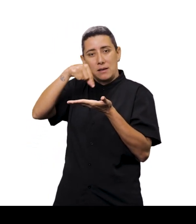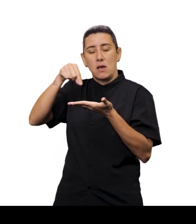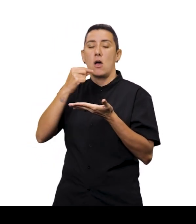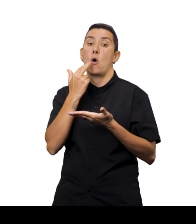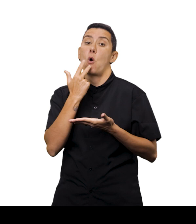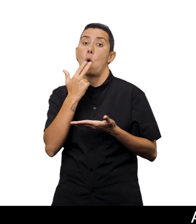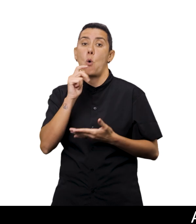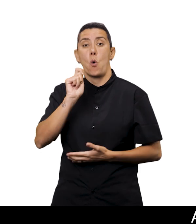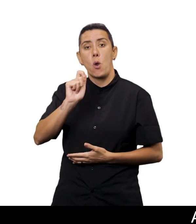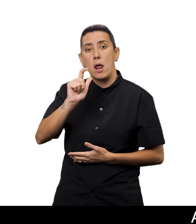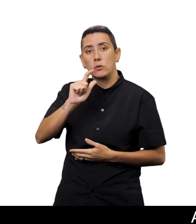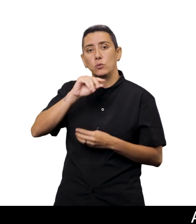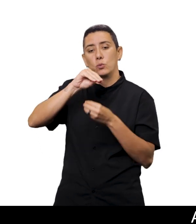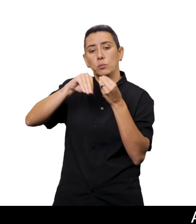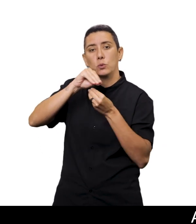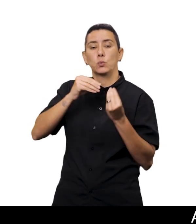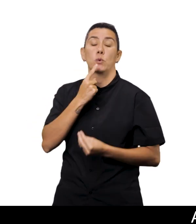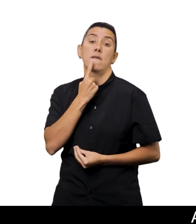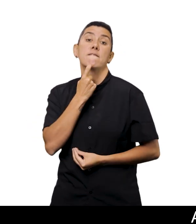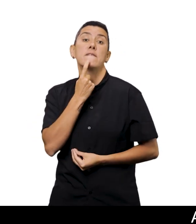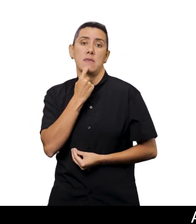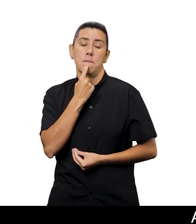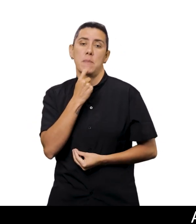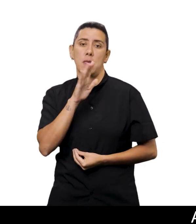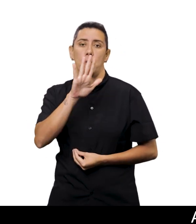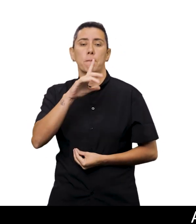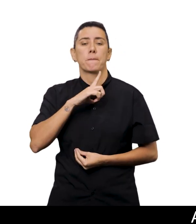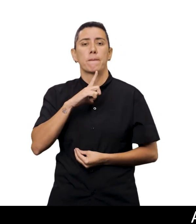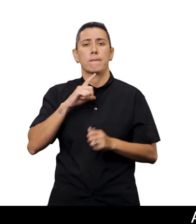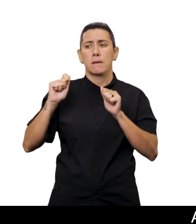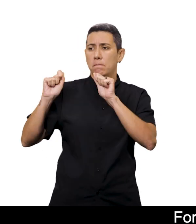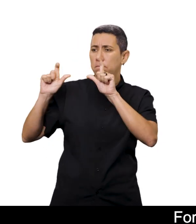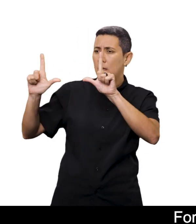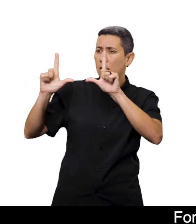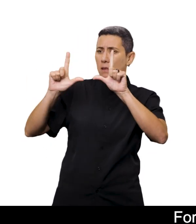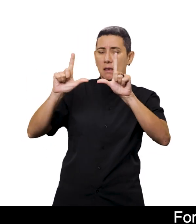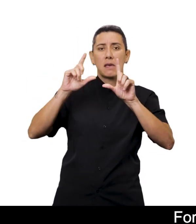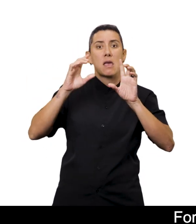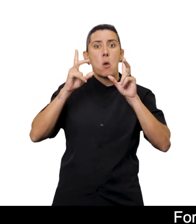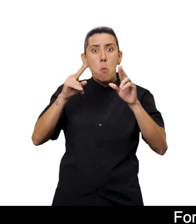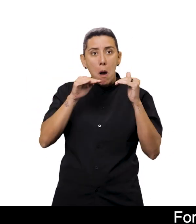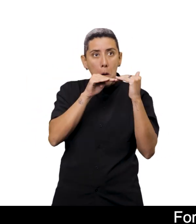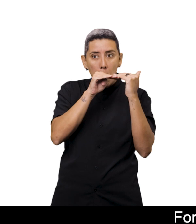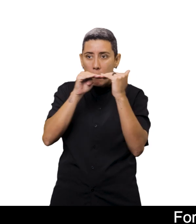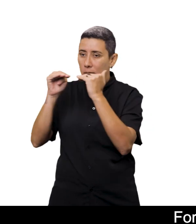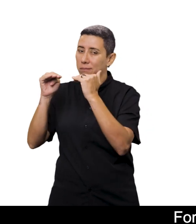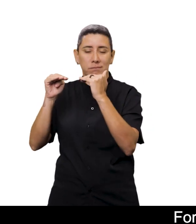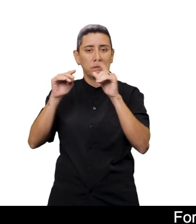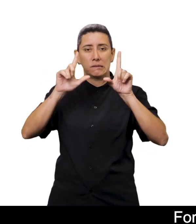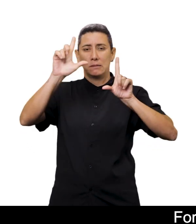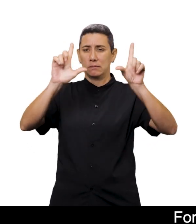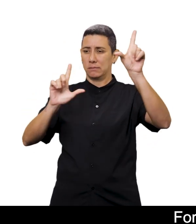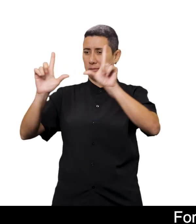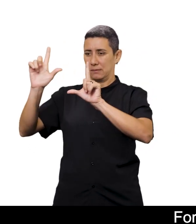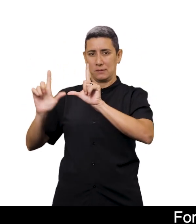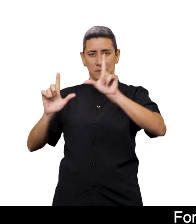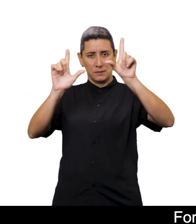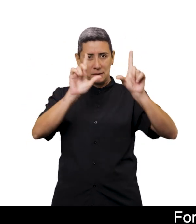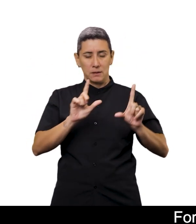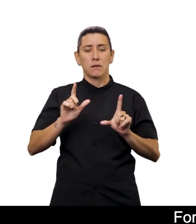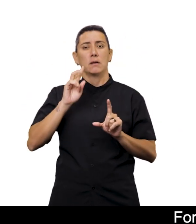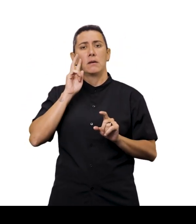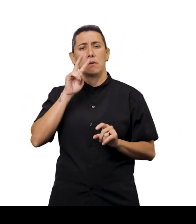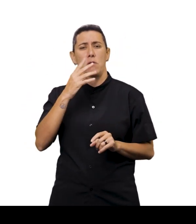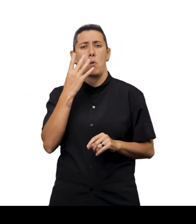azul e vermelho. As telas são dispostas de maneira não linear, formam 4 linhas horizontais e criam um